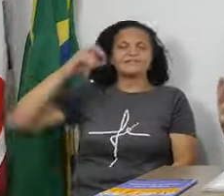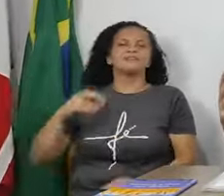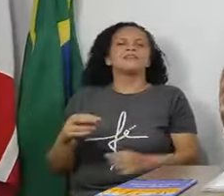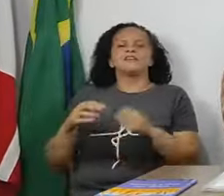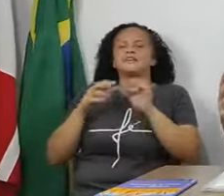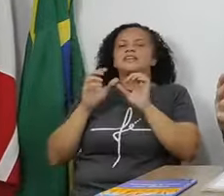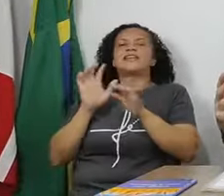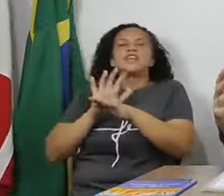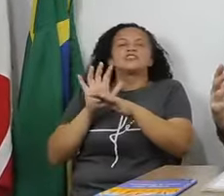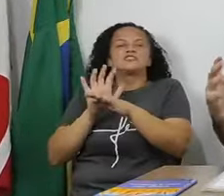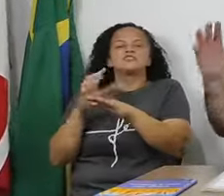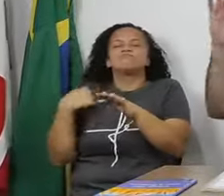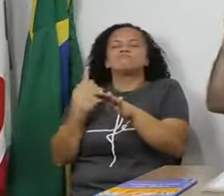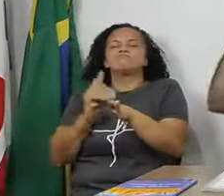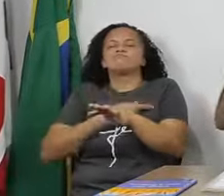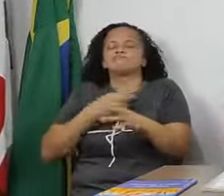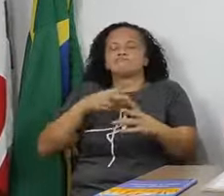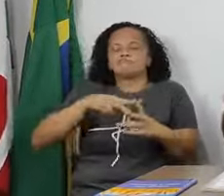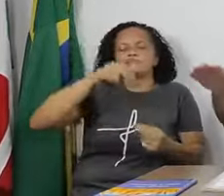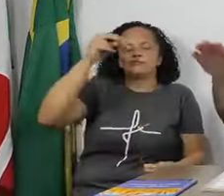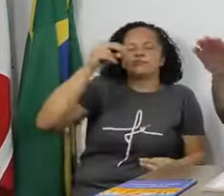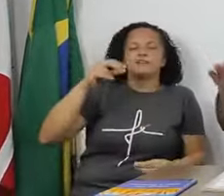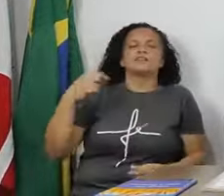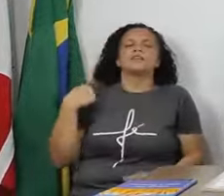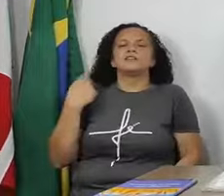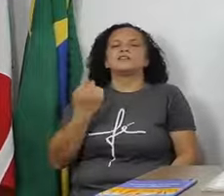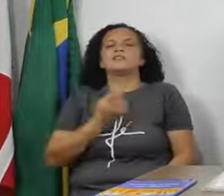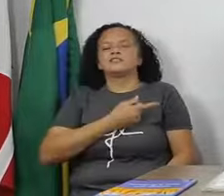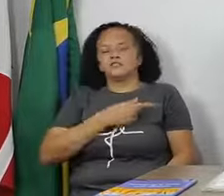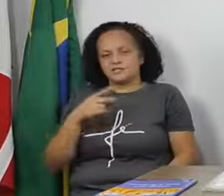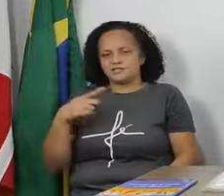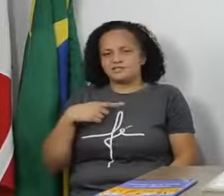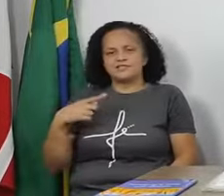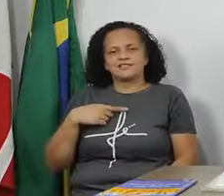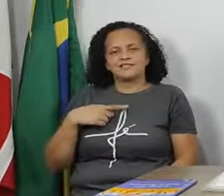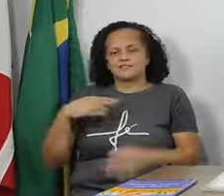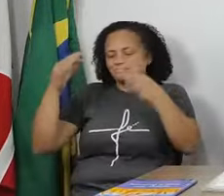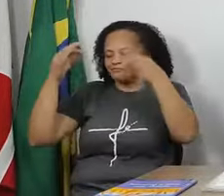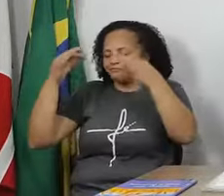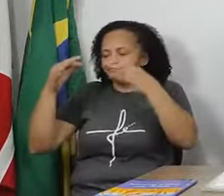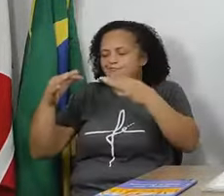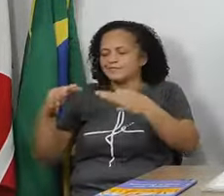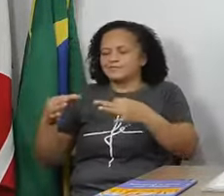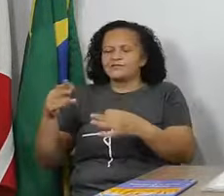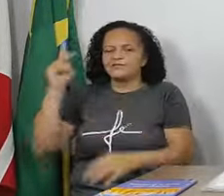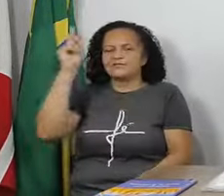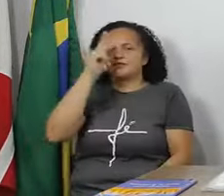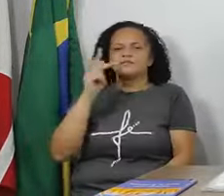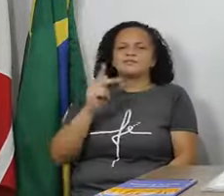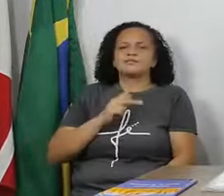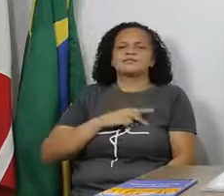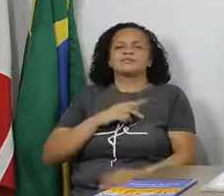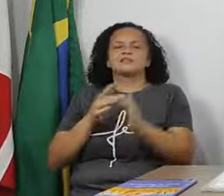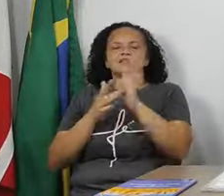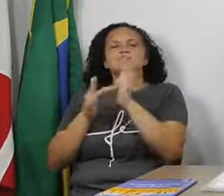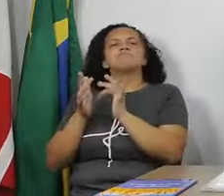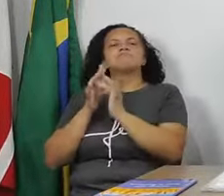fortalezas malignas e nos conserva debaixo da perfeita paz de Jesus